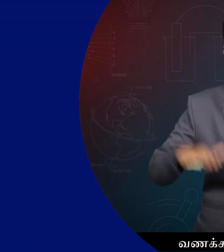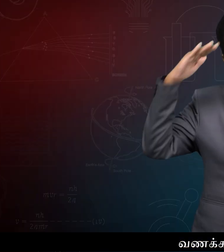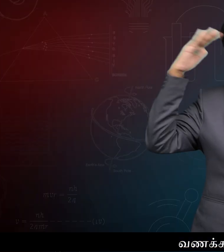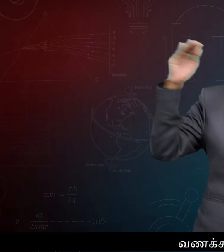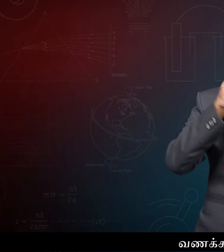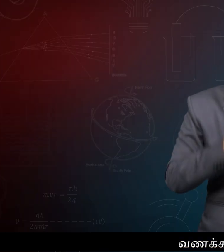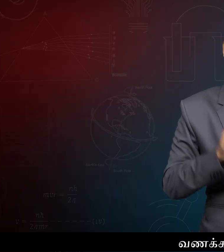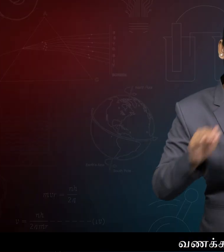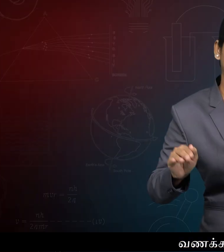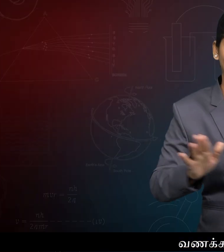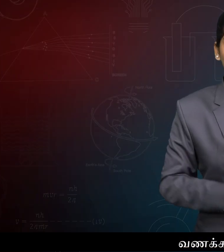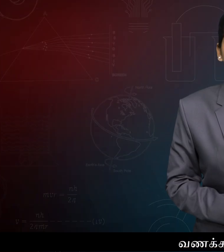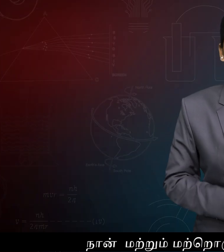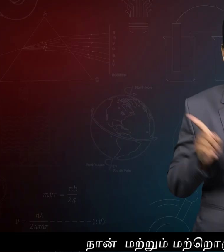வணக்கம் மாணவ செல்வங்களே! நான்